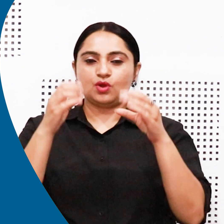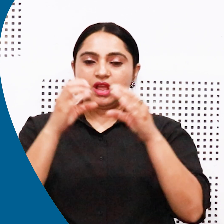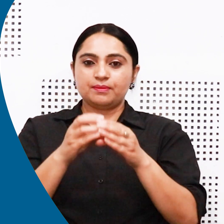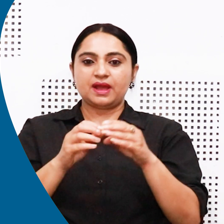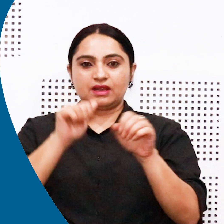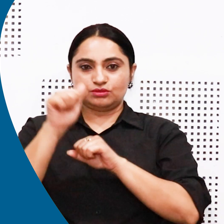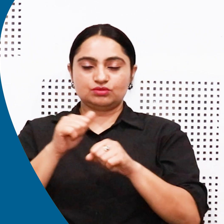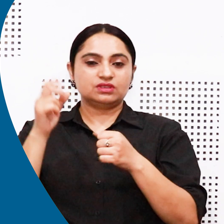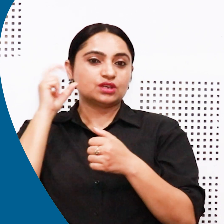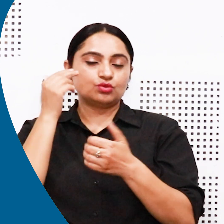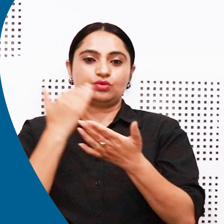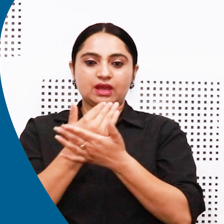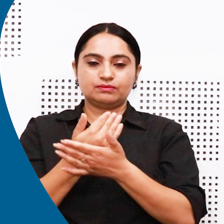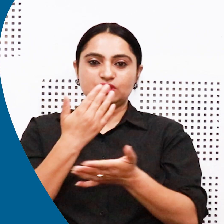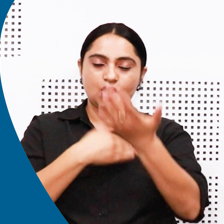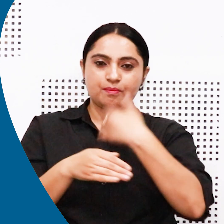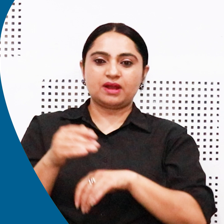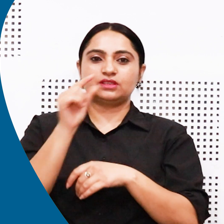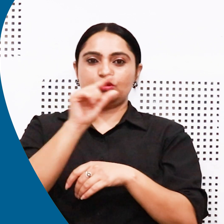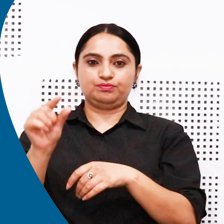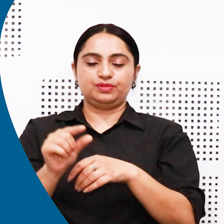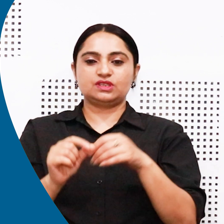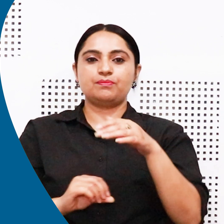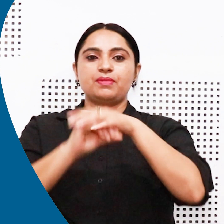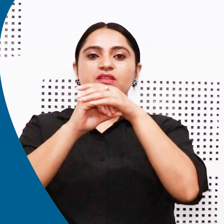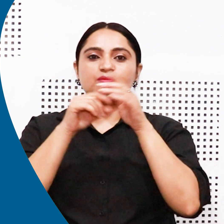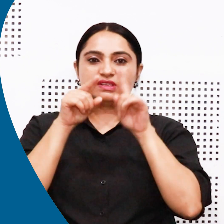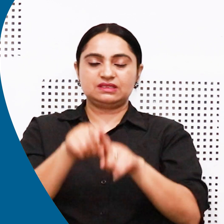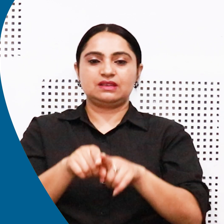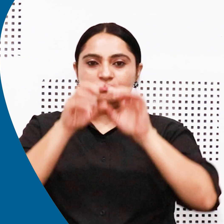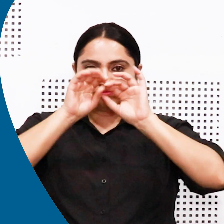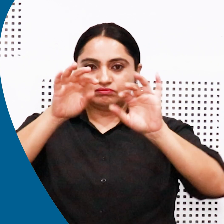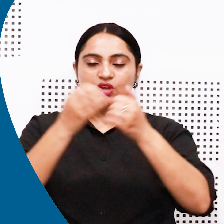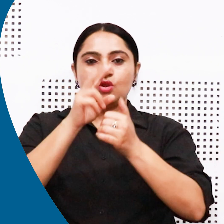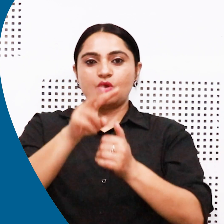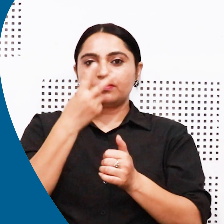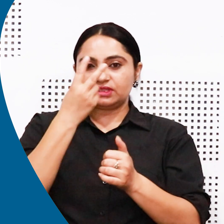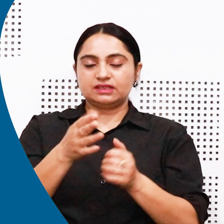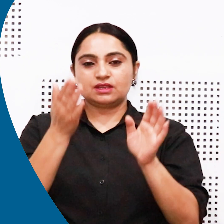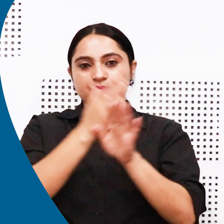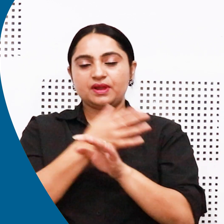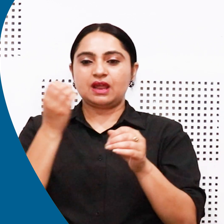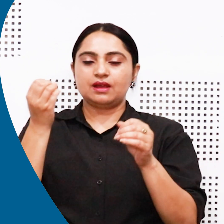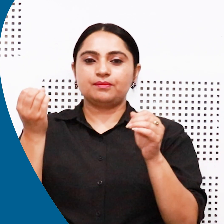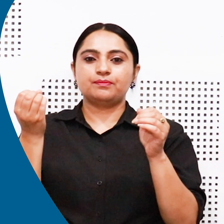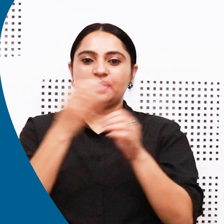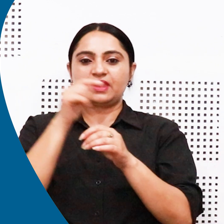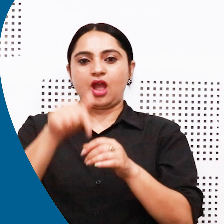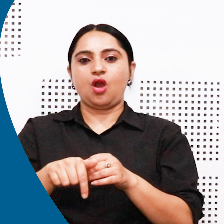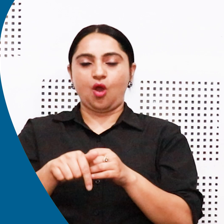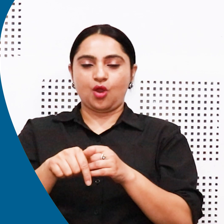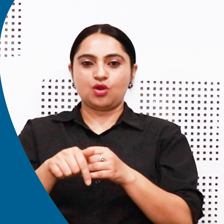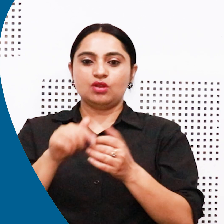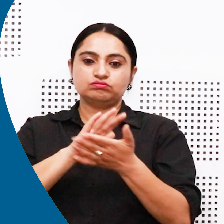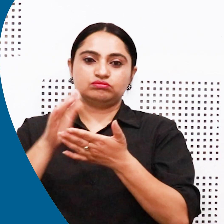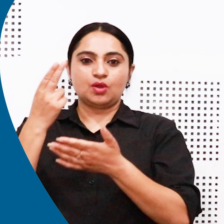पनि अपाङ्गताका सवाललाई प्राथमिकताका साथ प्रसारण प्रकाशन भइरहेको अवस्था देखिन्छ। विगत भन्दा केही सुधारका सम्भावनाहरू देखिएका छन्। पहेँलो रङ र